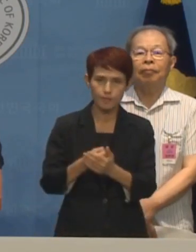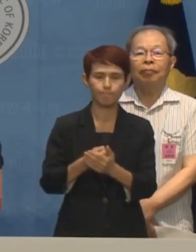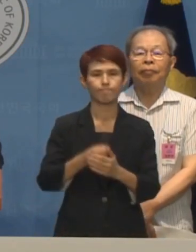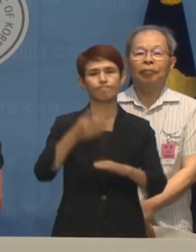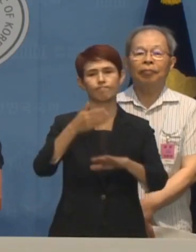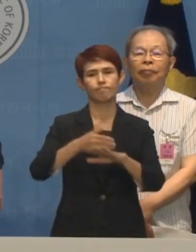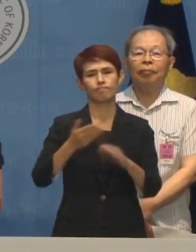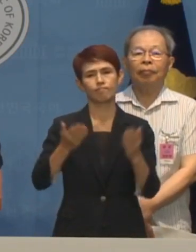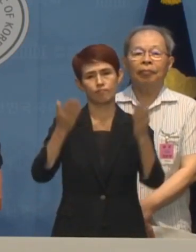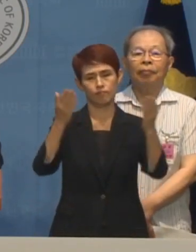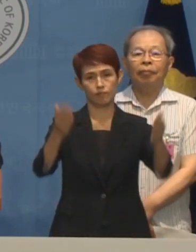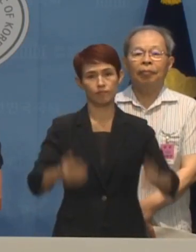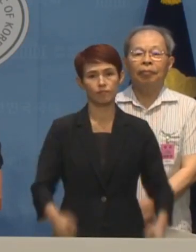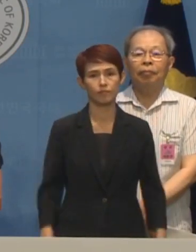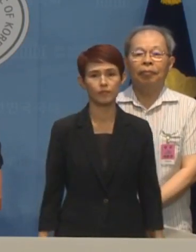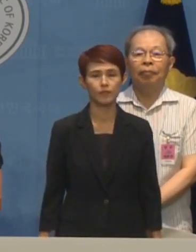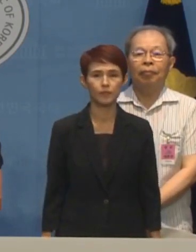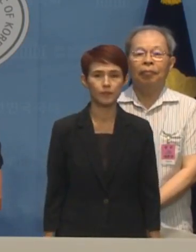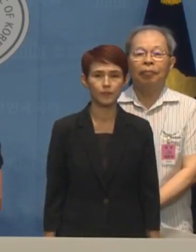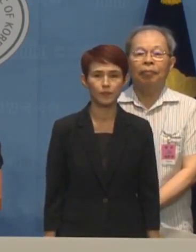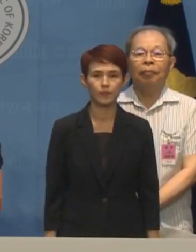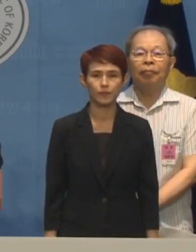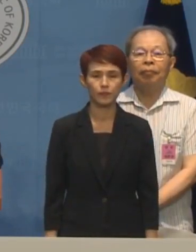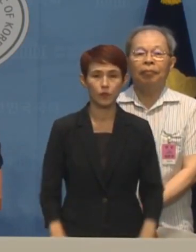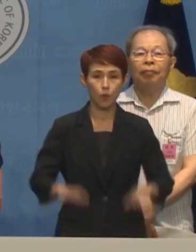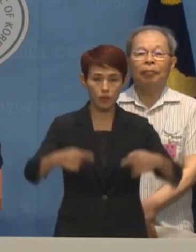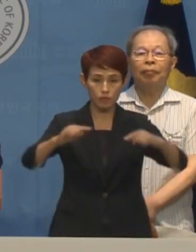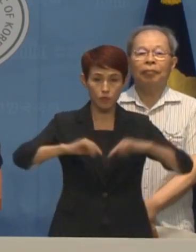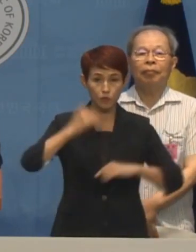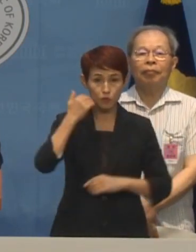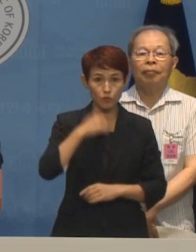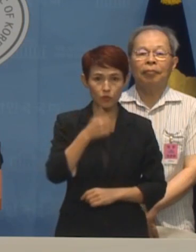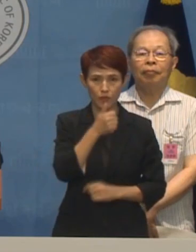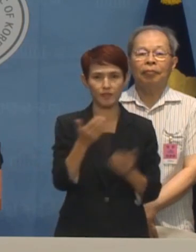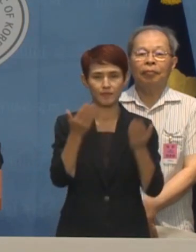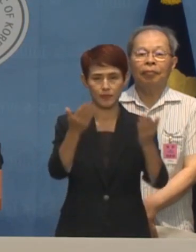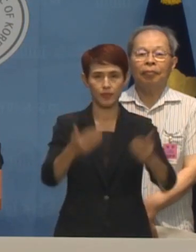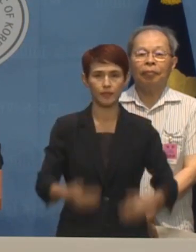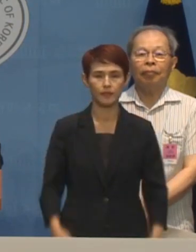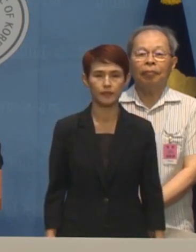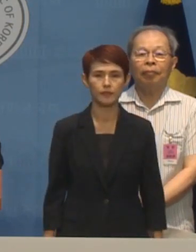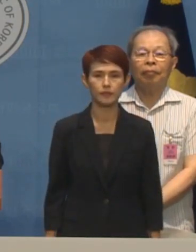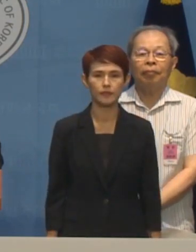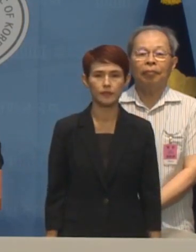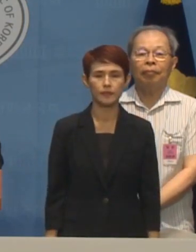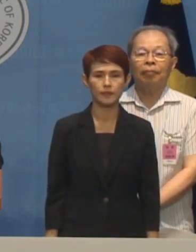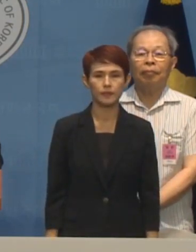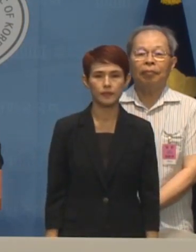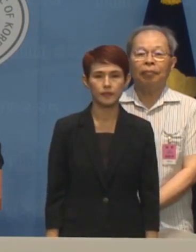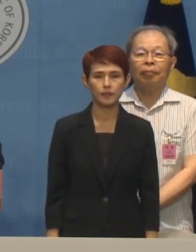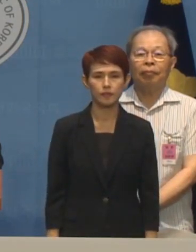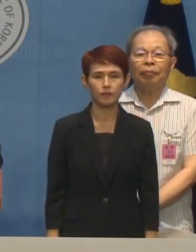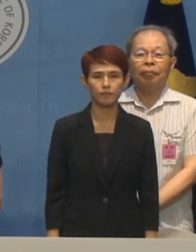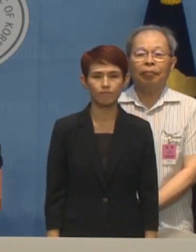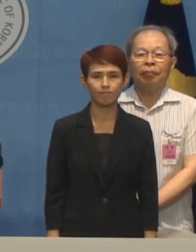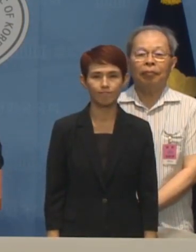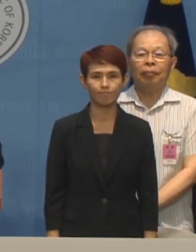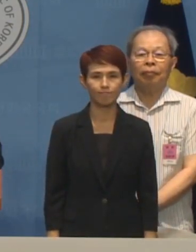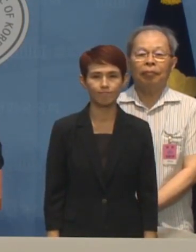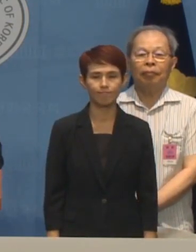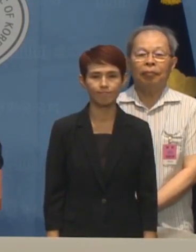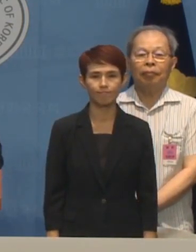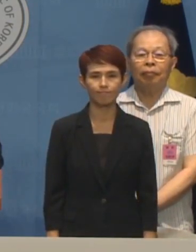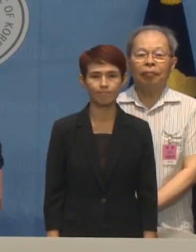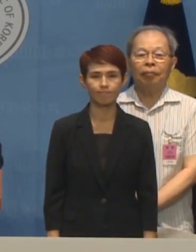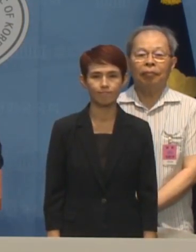진심으로 감사를 드리면서 오신 분들 소개해 드리겠습니다. 소통관 시간 관계상 선현들의 조남을